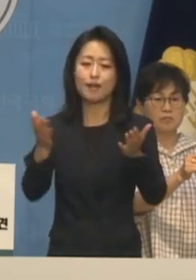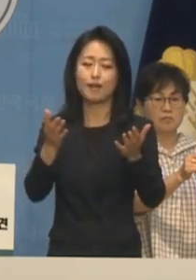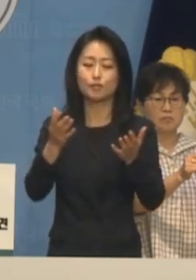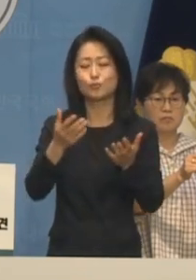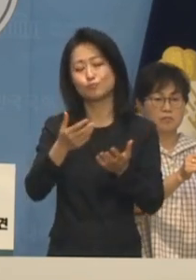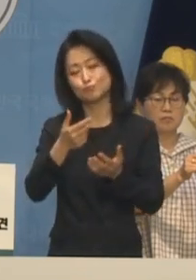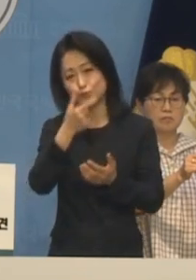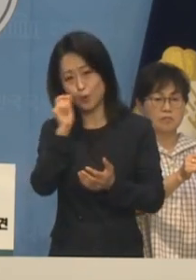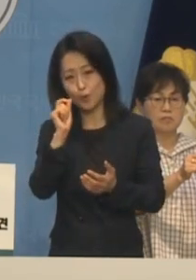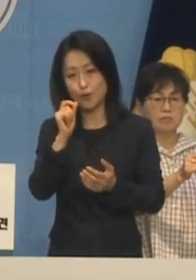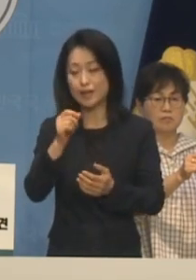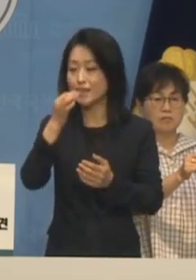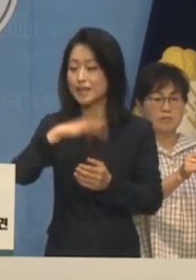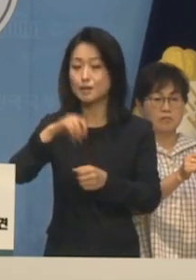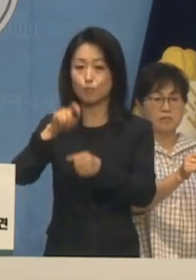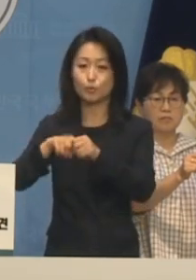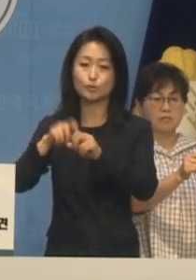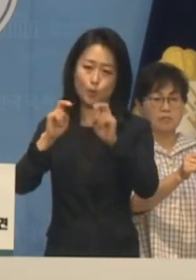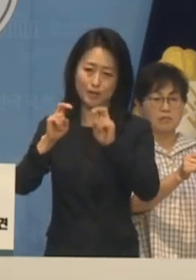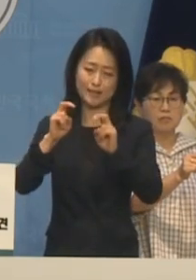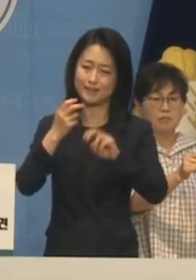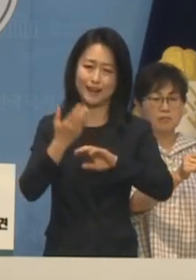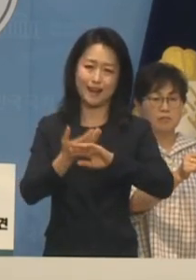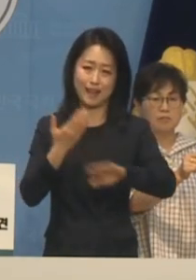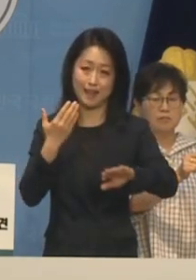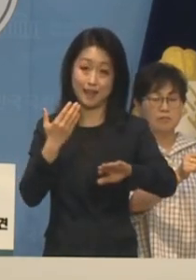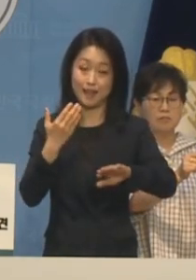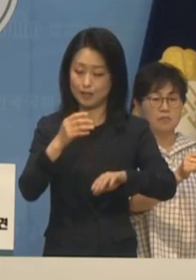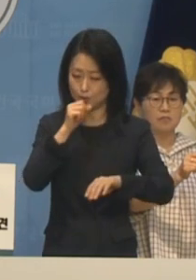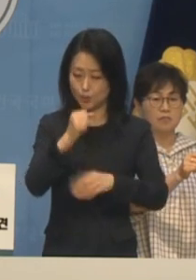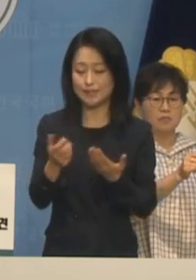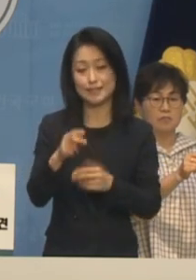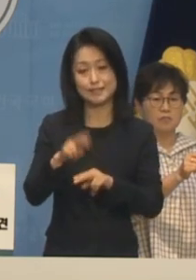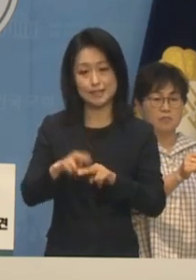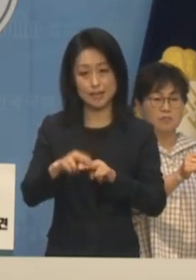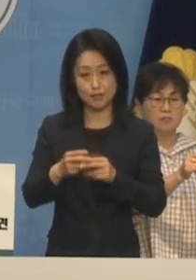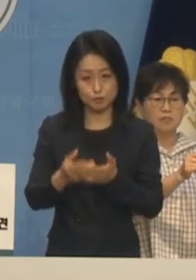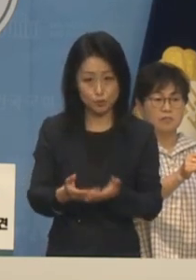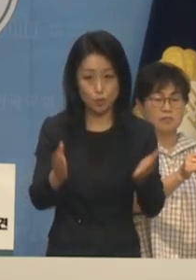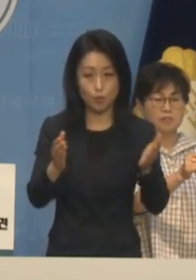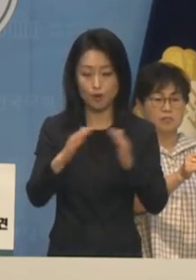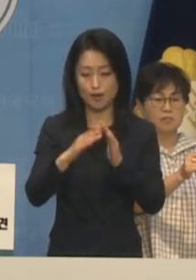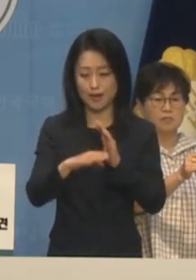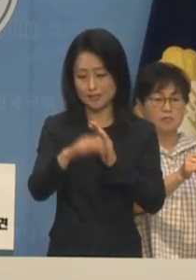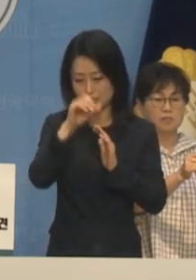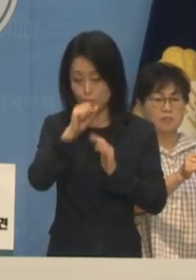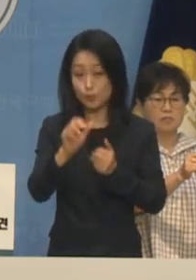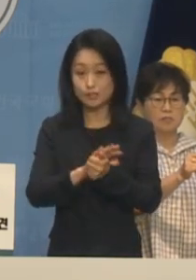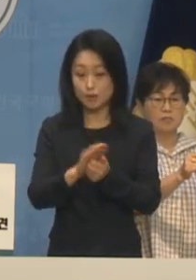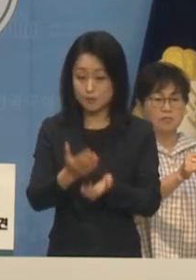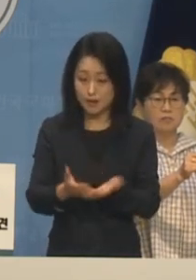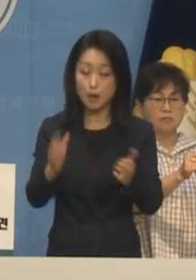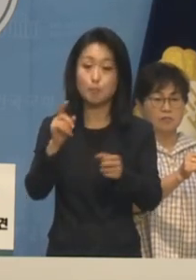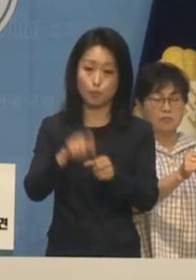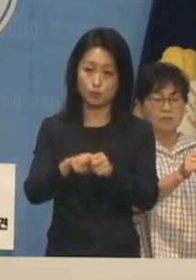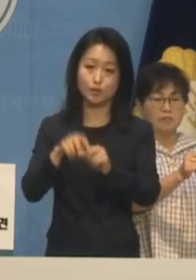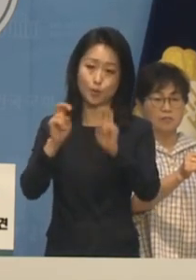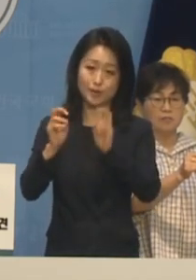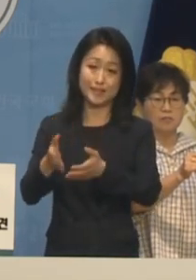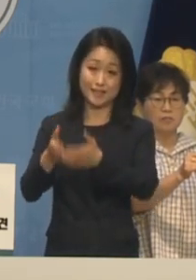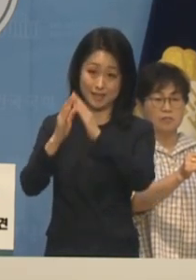서비스 사업을 운영하는 기업 등과는 달리 양질의 일자리와 양질의 가사 서비스 창출을 목적으로 하는